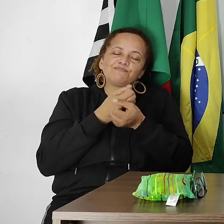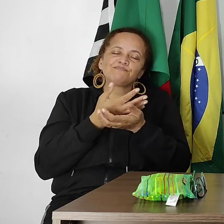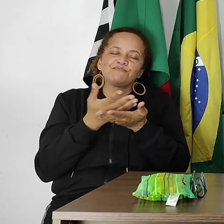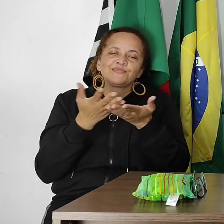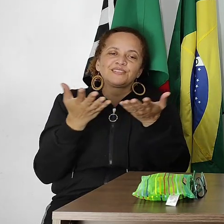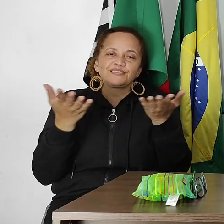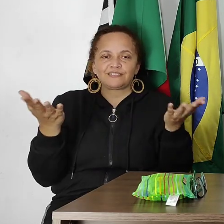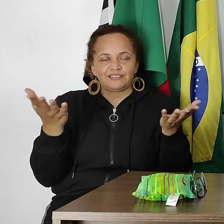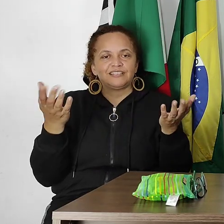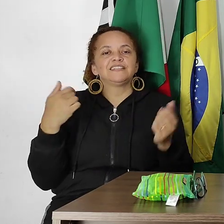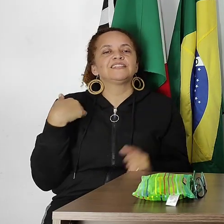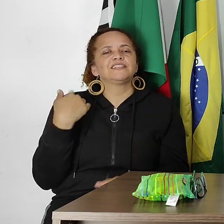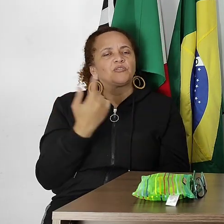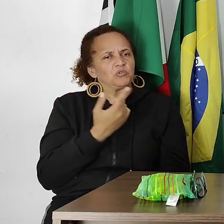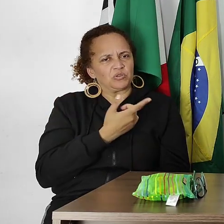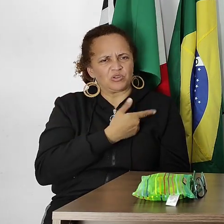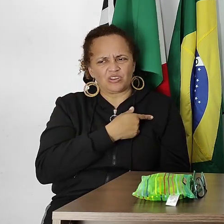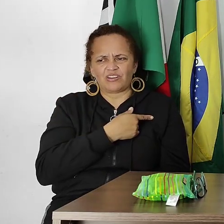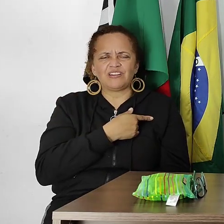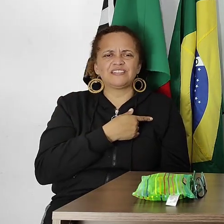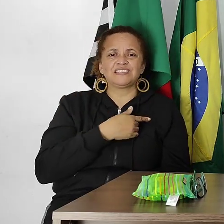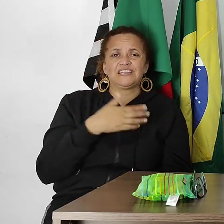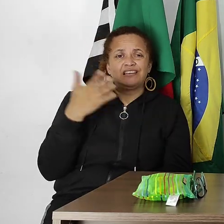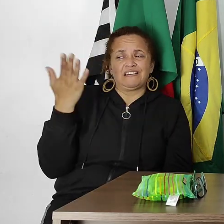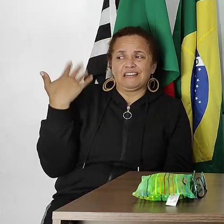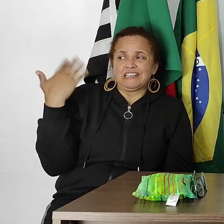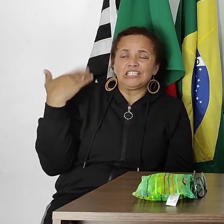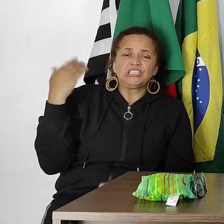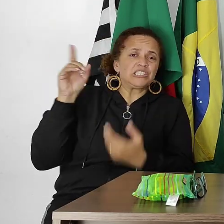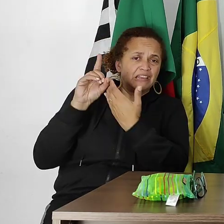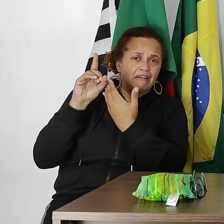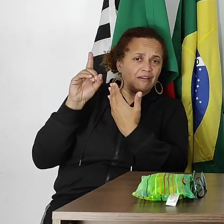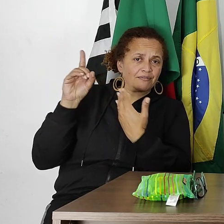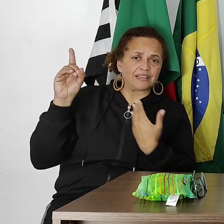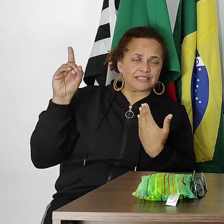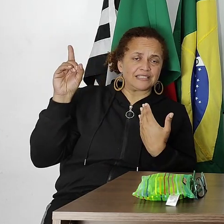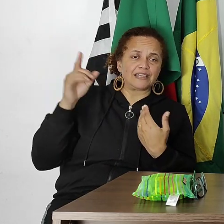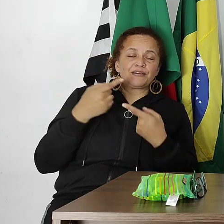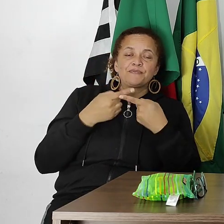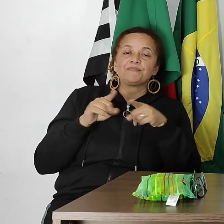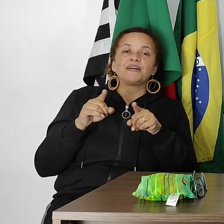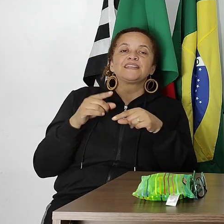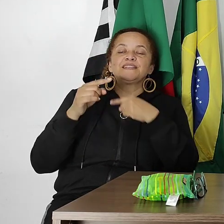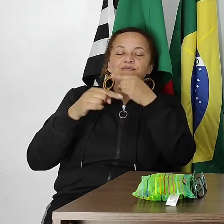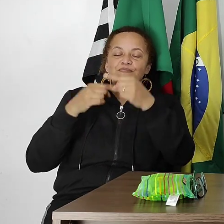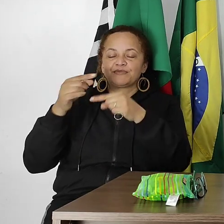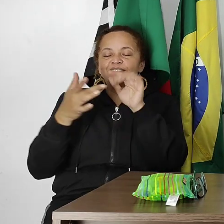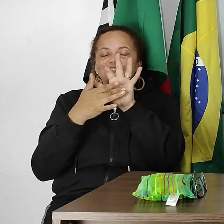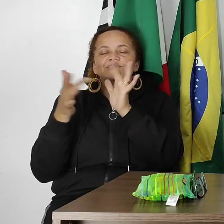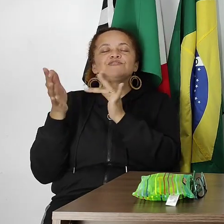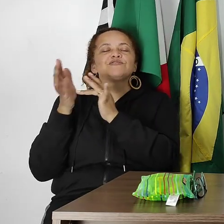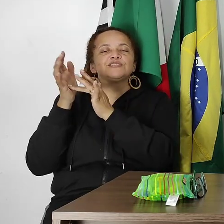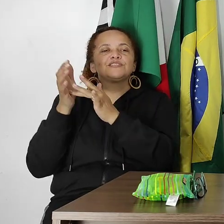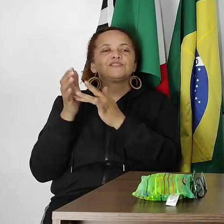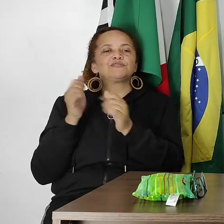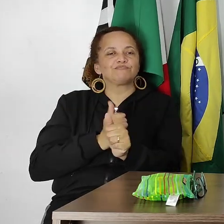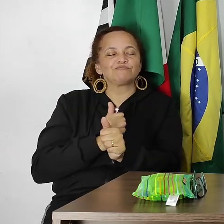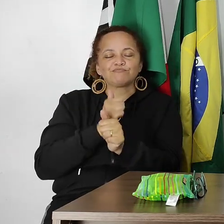ainda mortos em nossas ofensas, nos vivificou juntamente com Cristo, pela graça sois